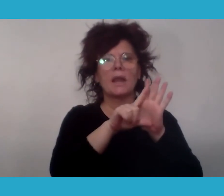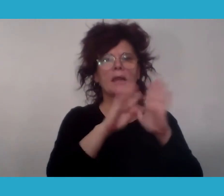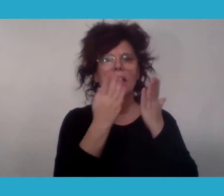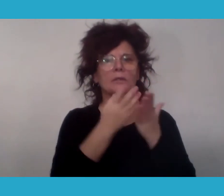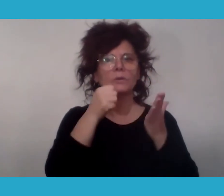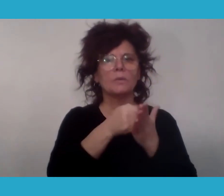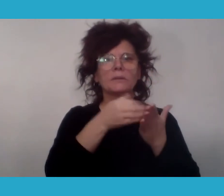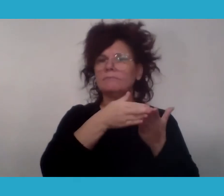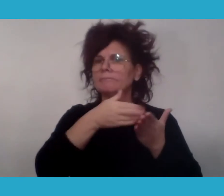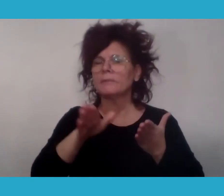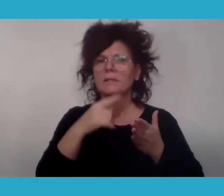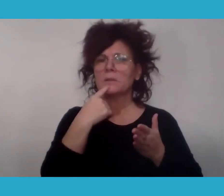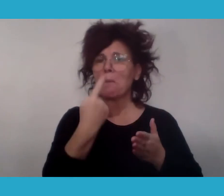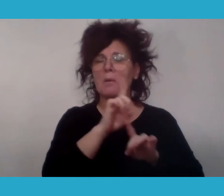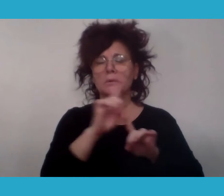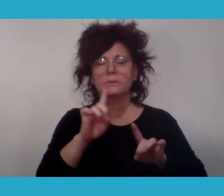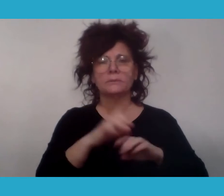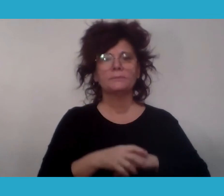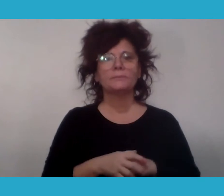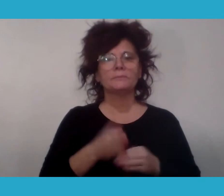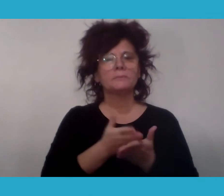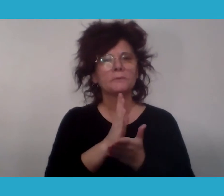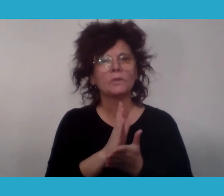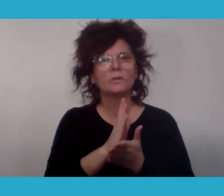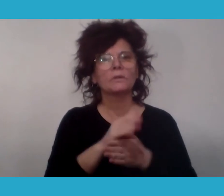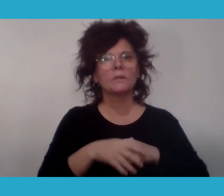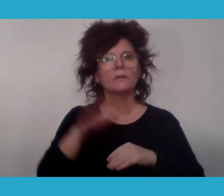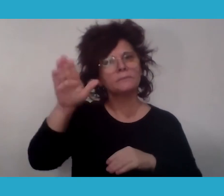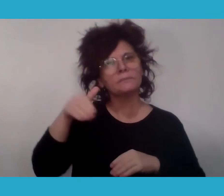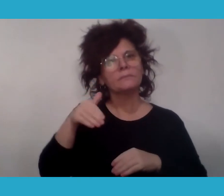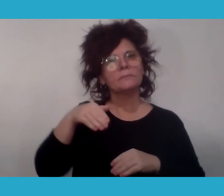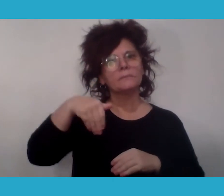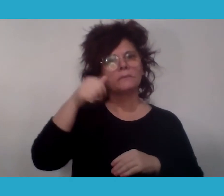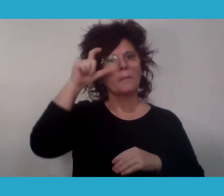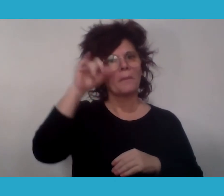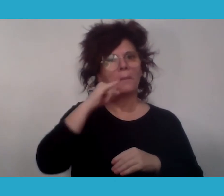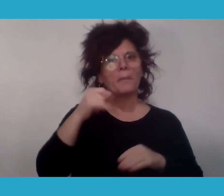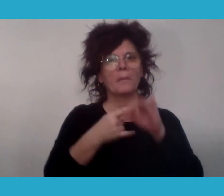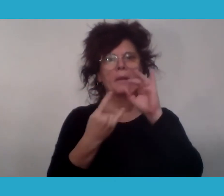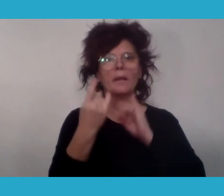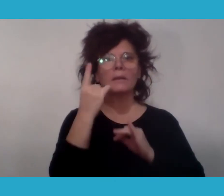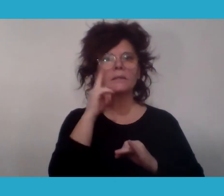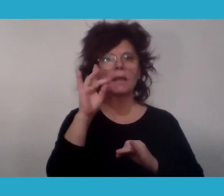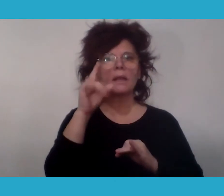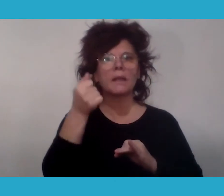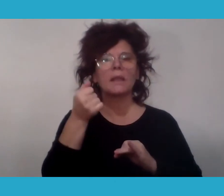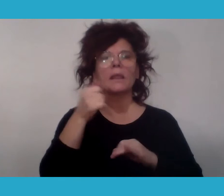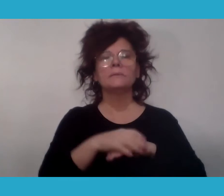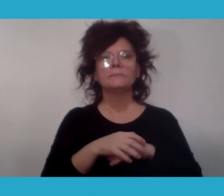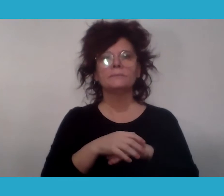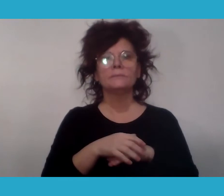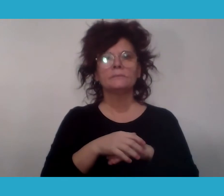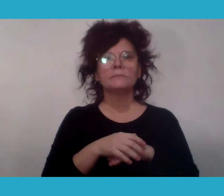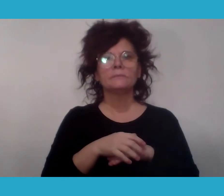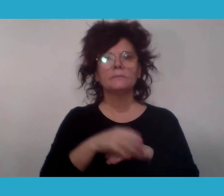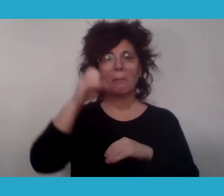ambiental, no formula preguntas. Seguidamente se llama al señor Mesquida Gerardo Diego, orador 190,